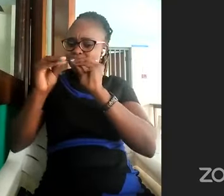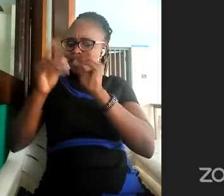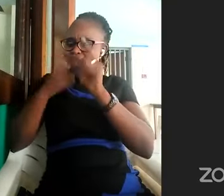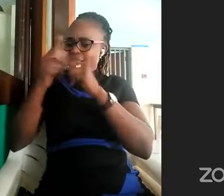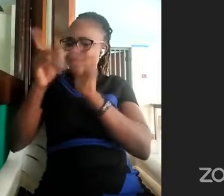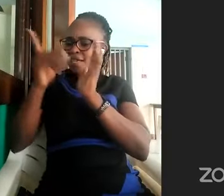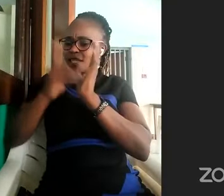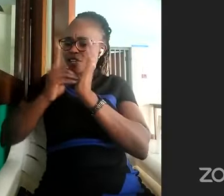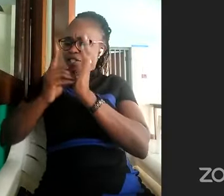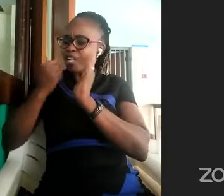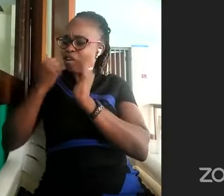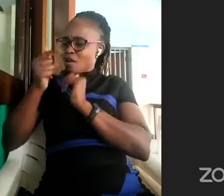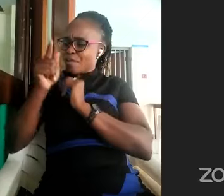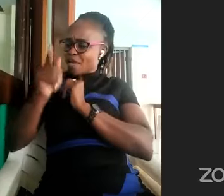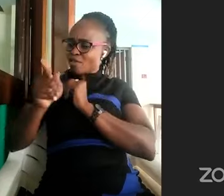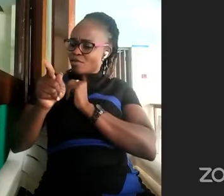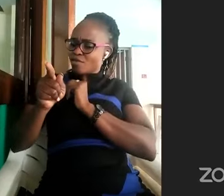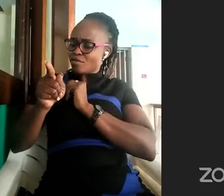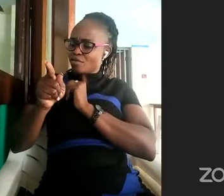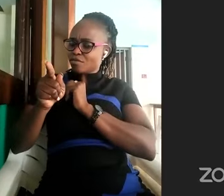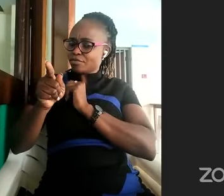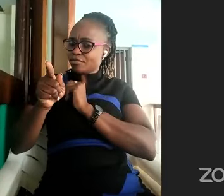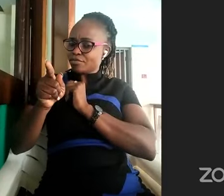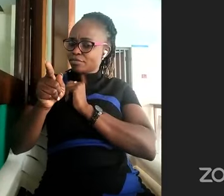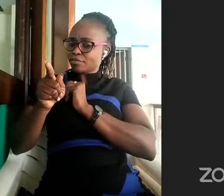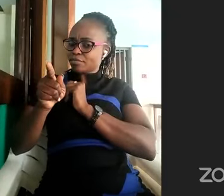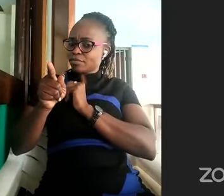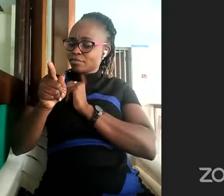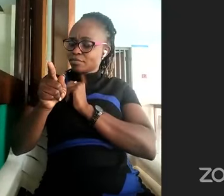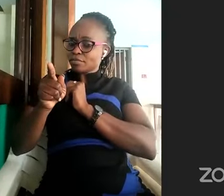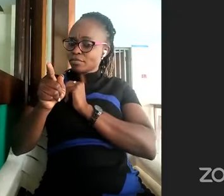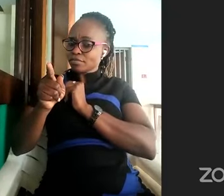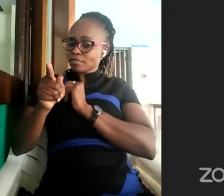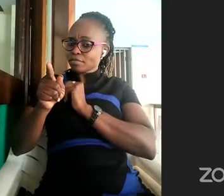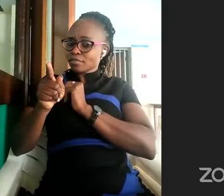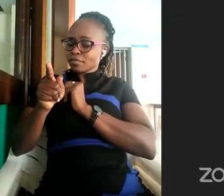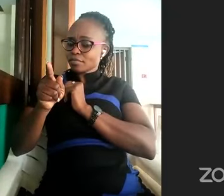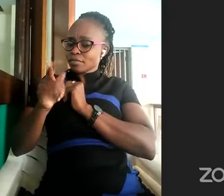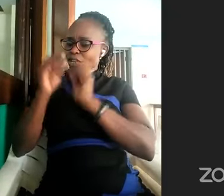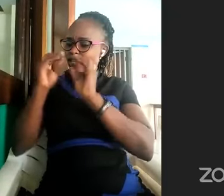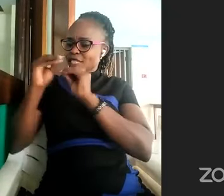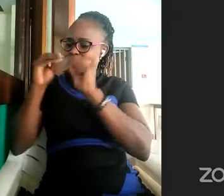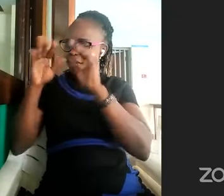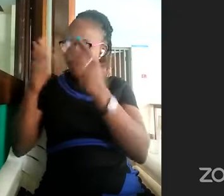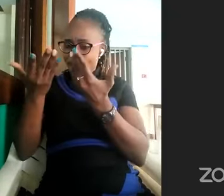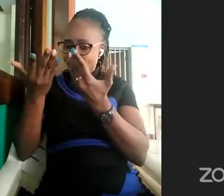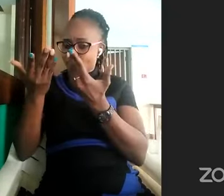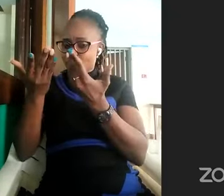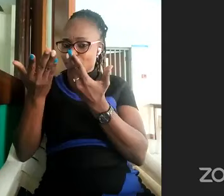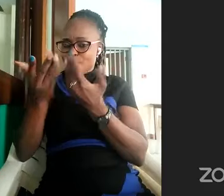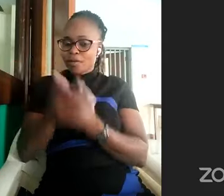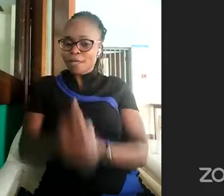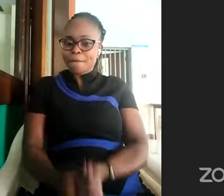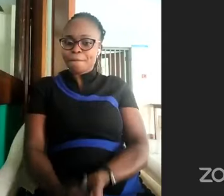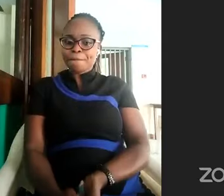take time kumuelimisha, utaka kujua huyu anataka huduma gani." but tunaona niko na patients wengi,